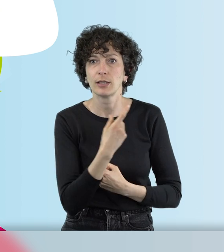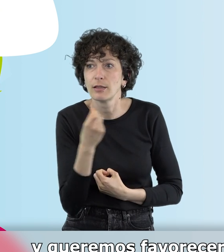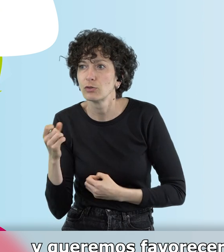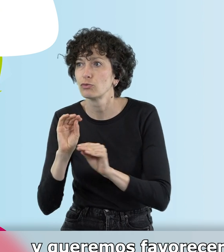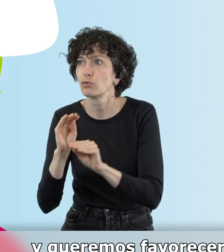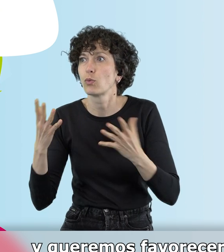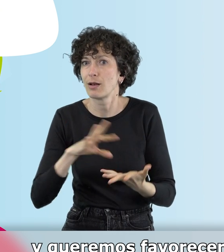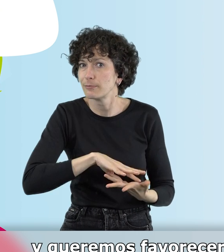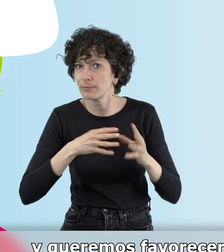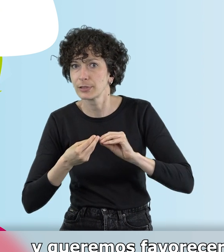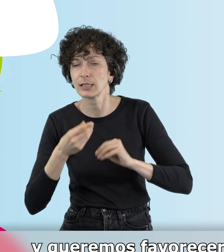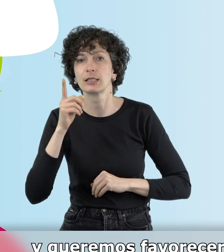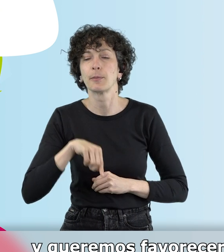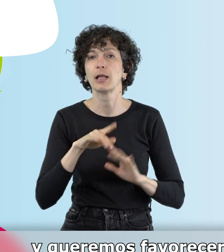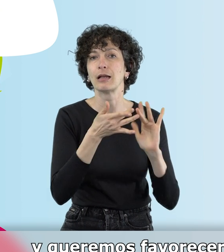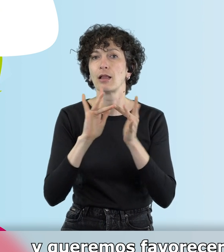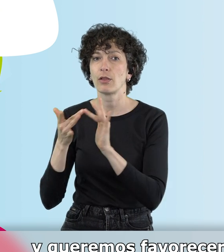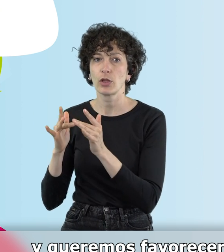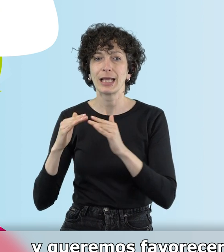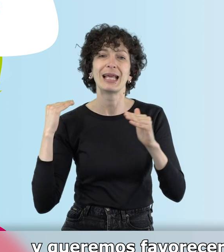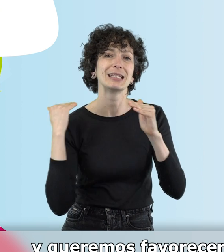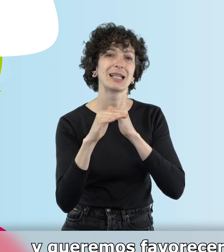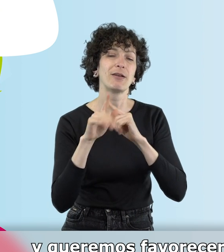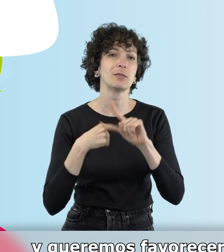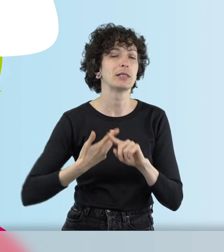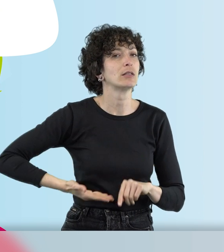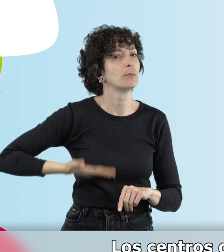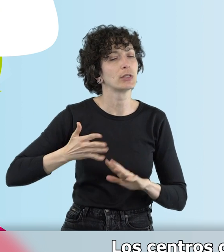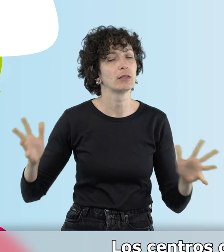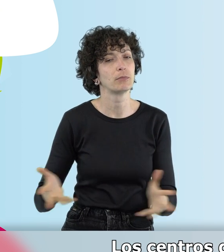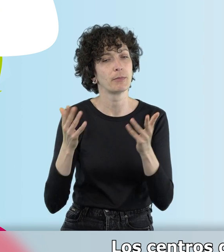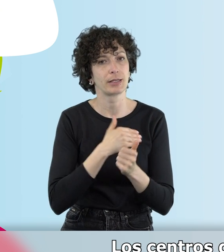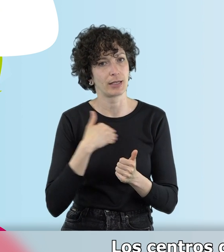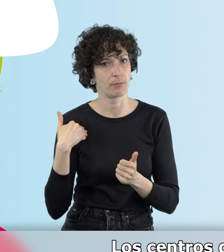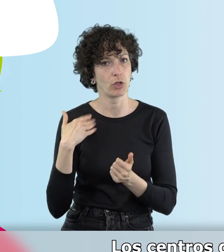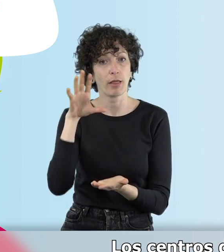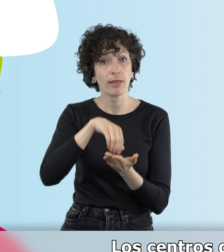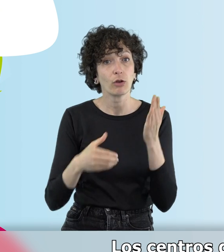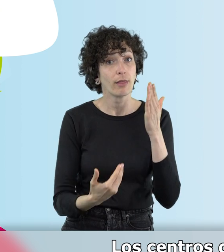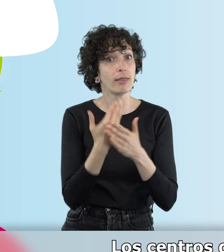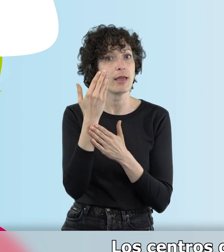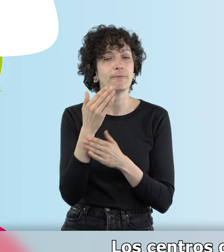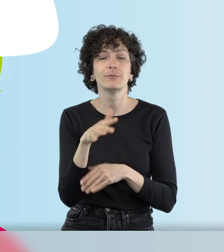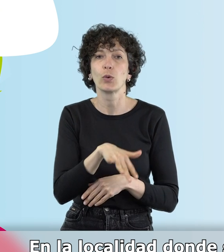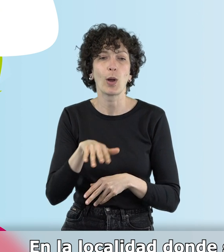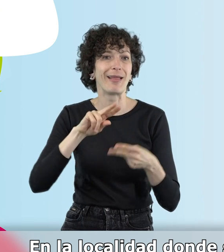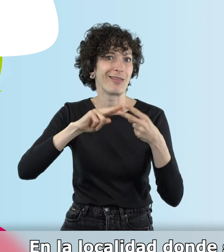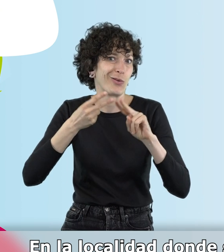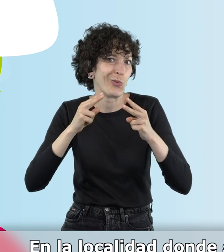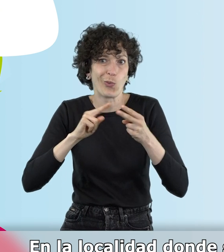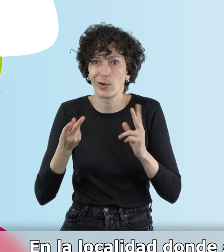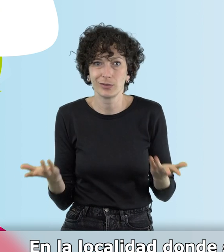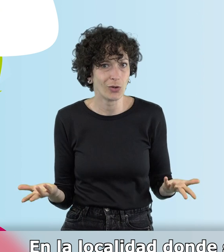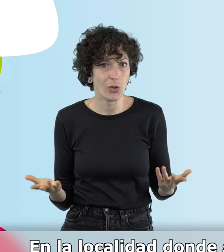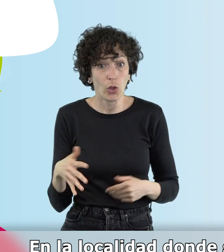¿no? Y luego, queremos favorecer las relaciones personales estables y significativas. Los centros de día son puntos de encuentro. En la